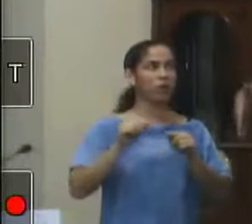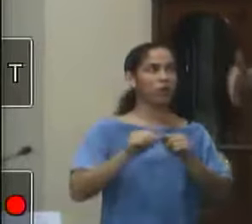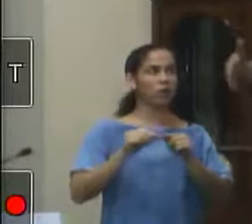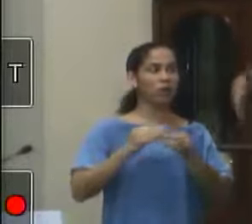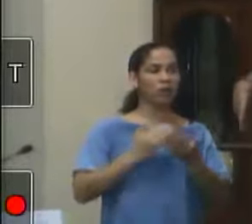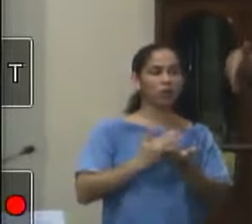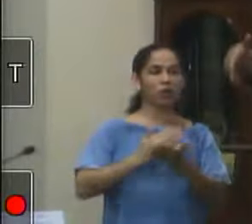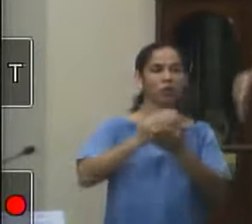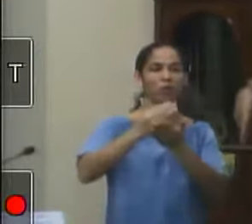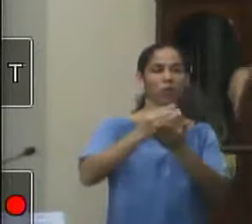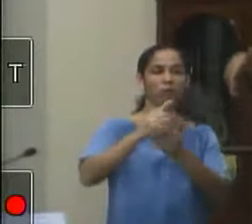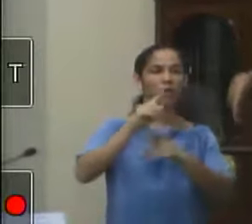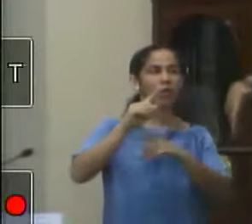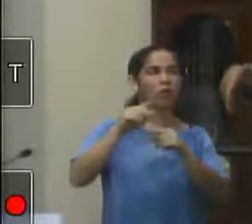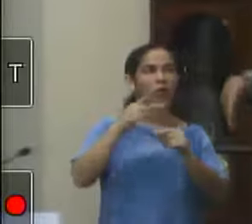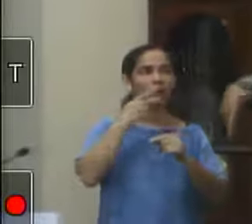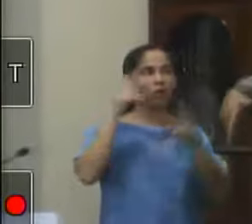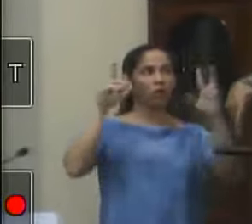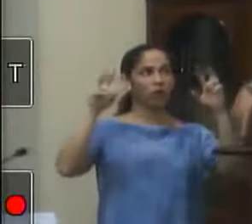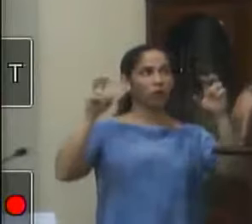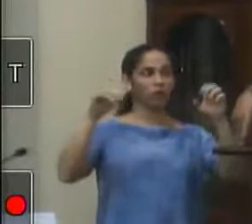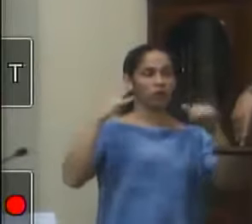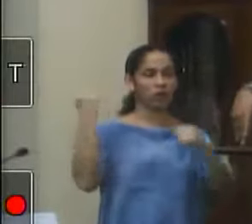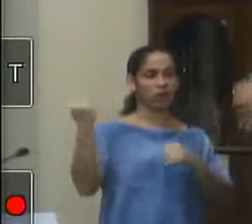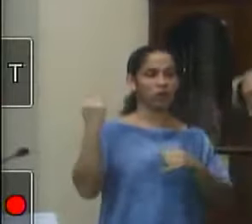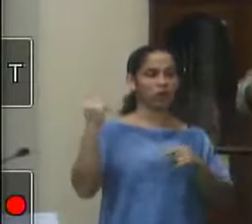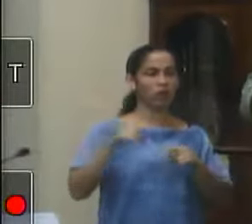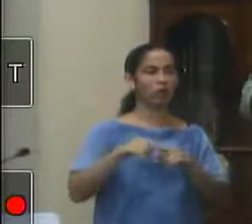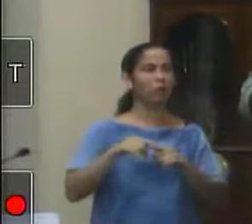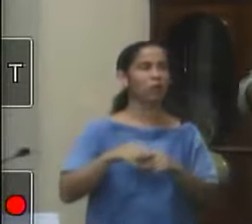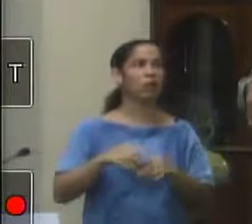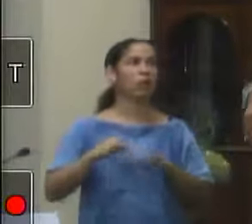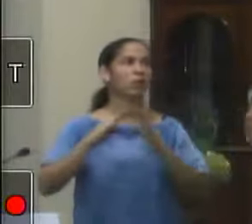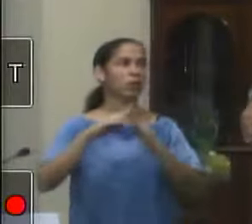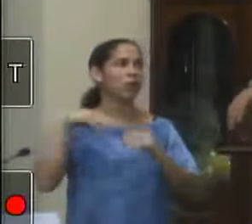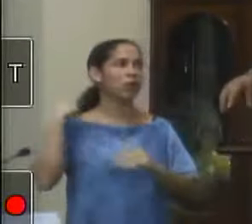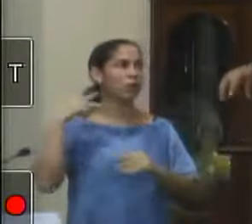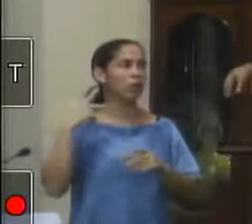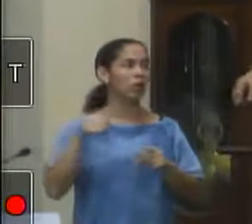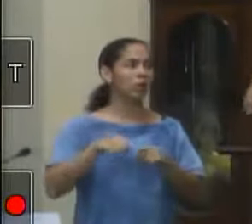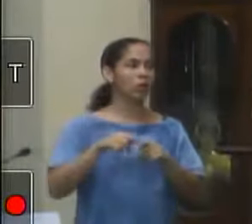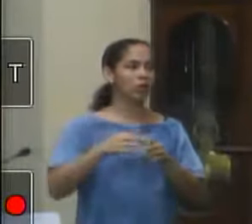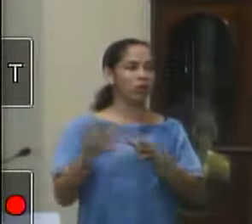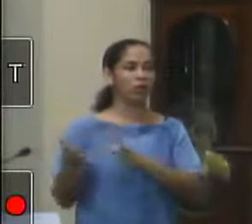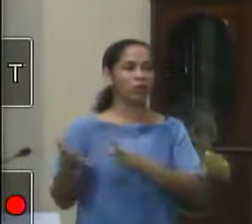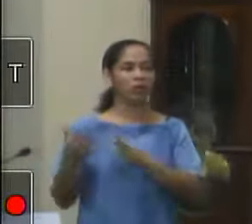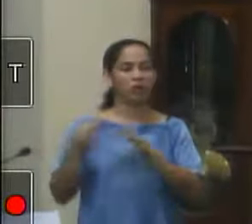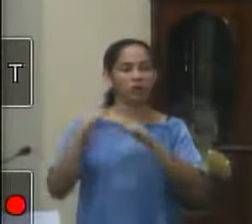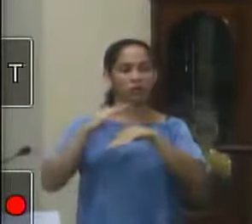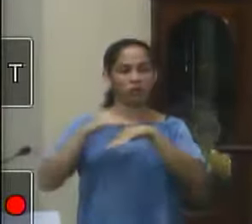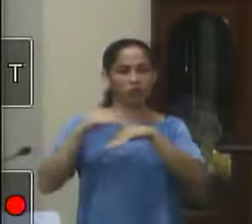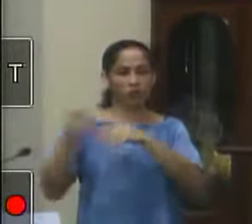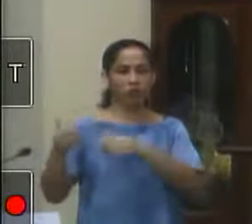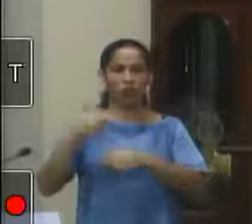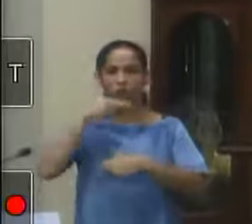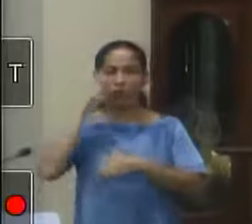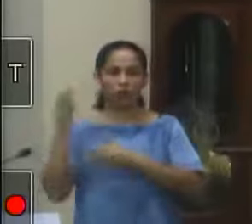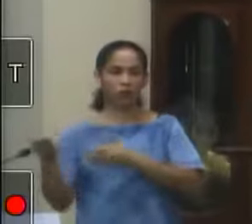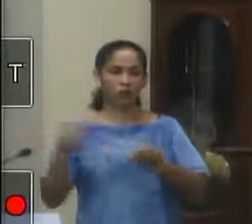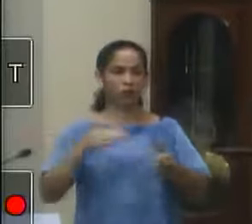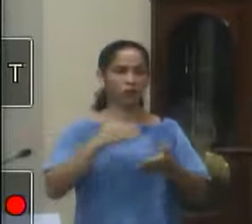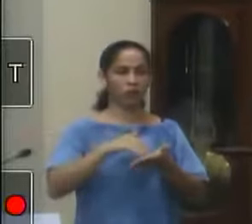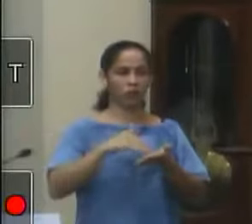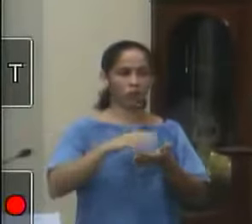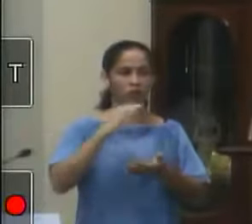pontapé inicial para falar sobre um assunto tão importante. A Câmara de Vereadores convocou aqui ontem o secretário Carlos Henrique